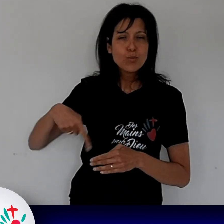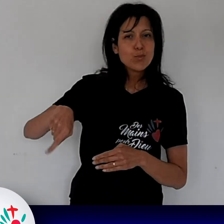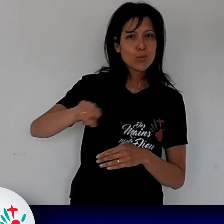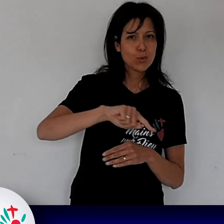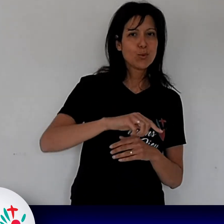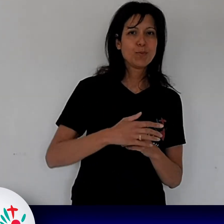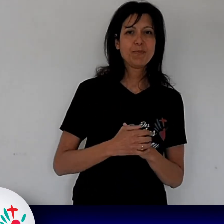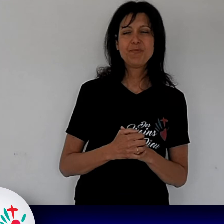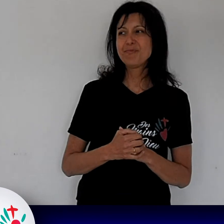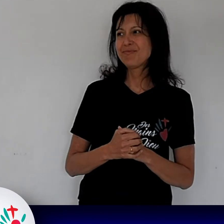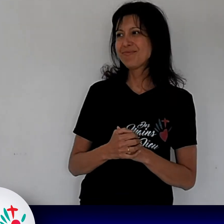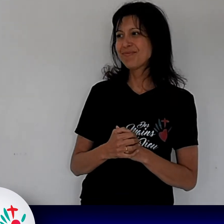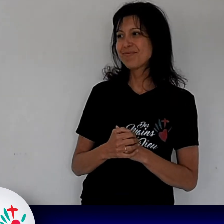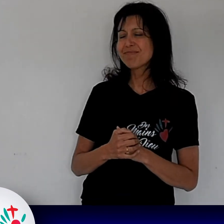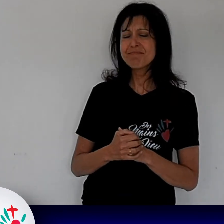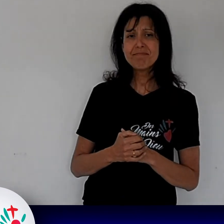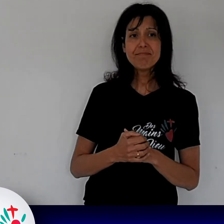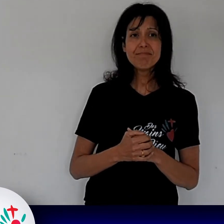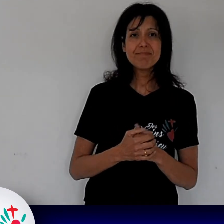frère, ma sœur,